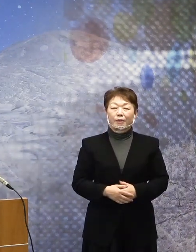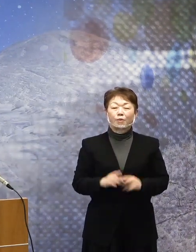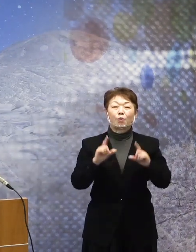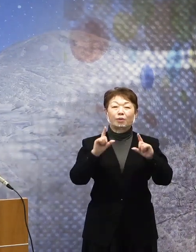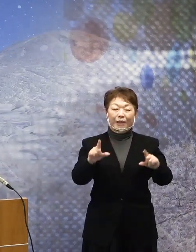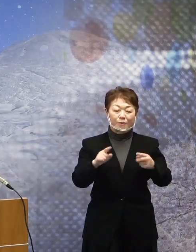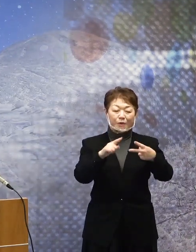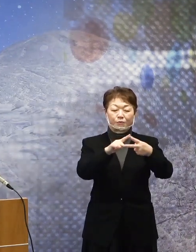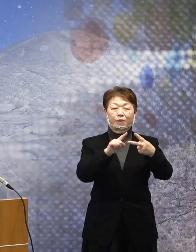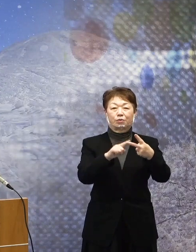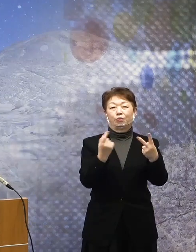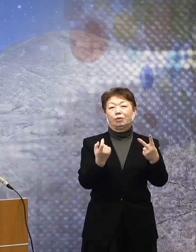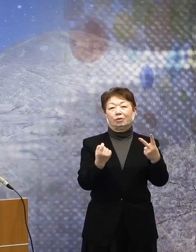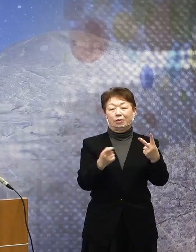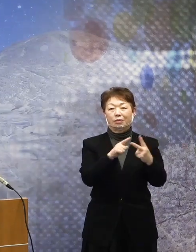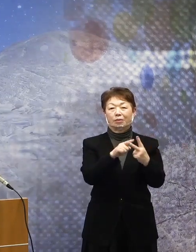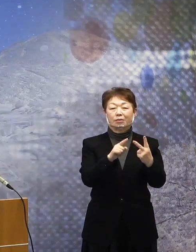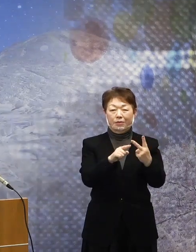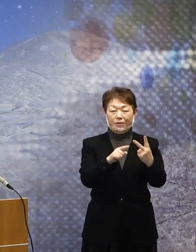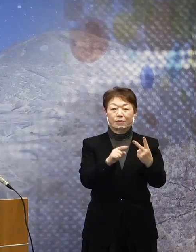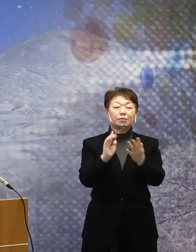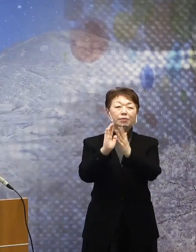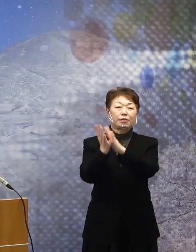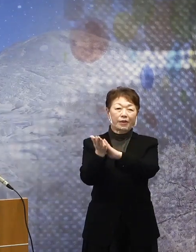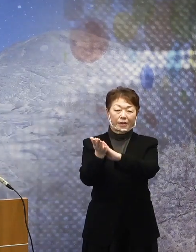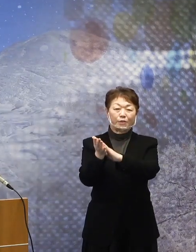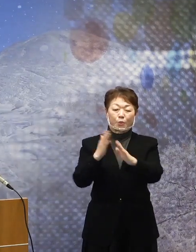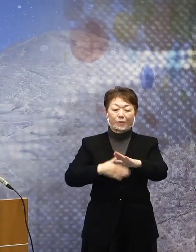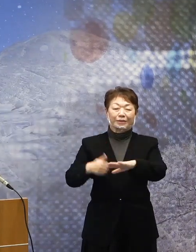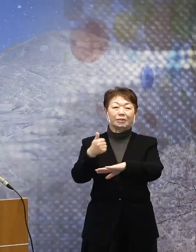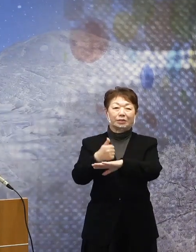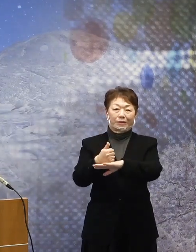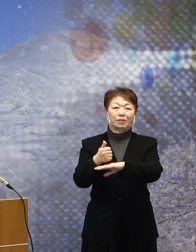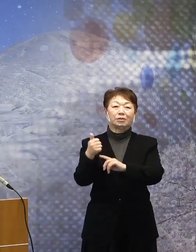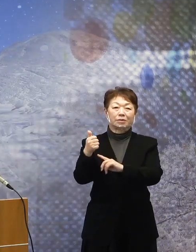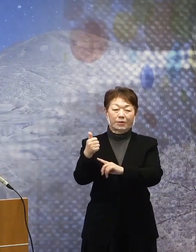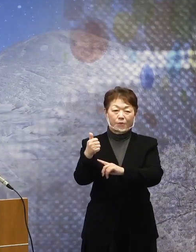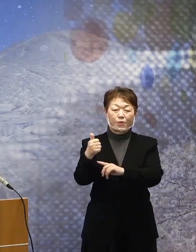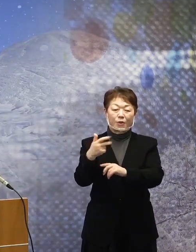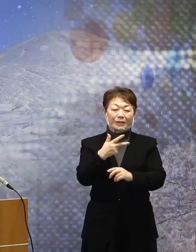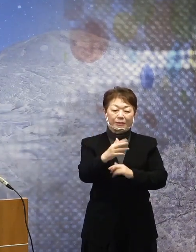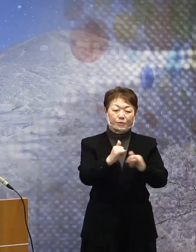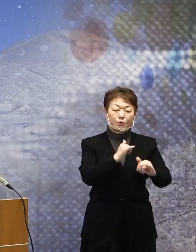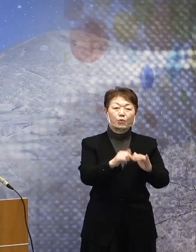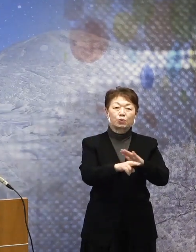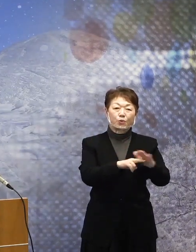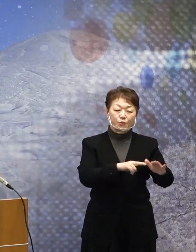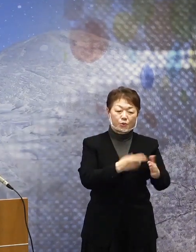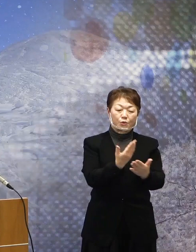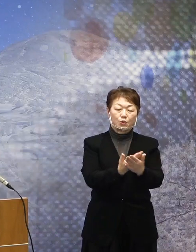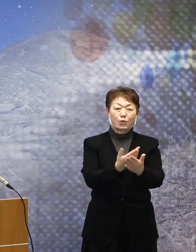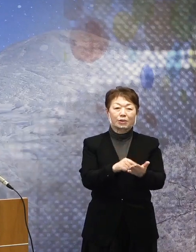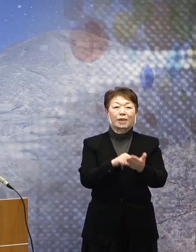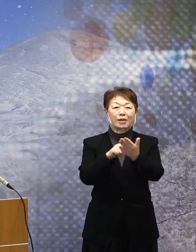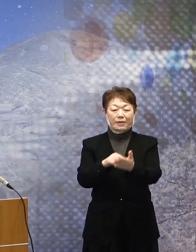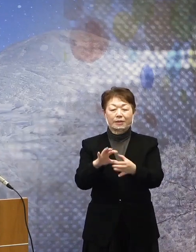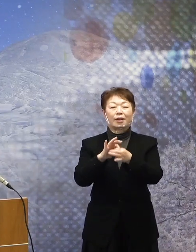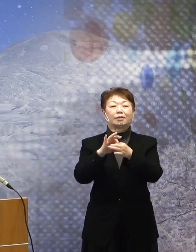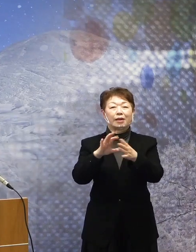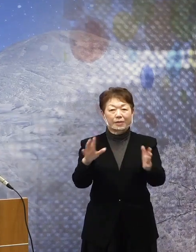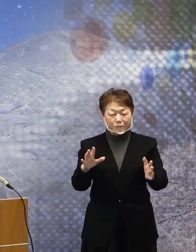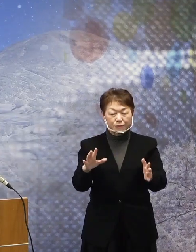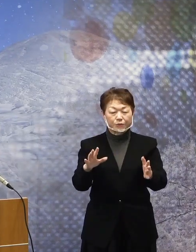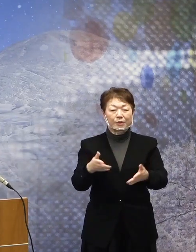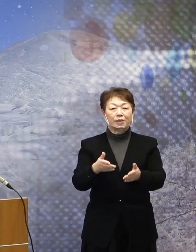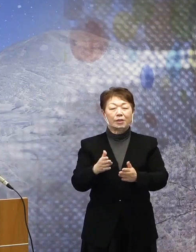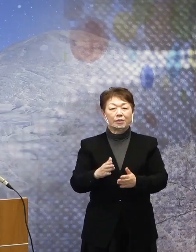方なんですけれども、県の方でも、知事さんも、市町村の要請に関わらず躊躇なく対応